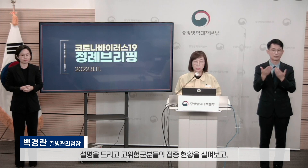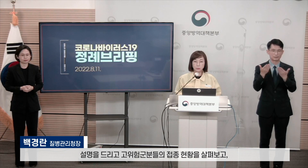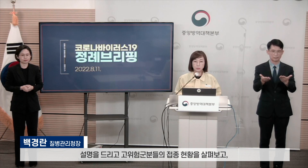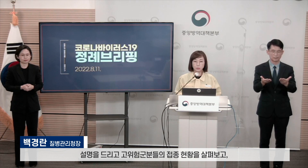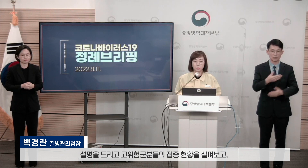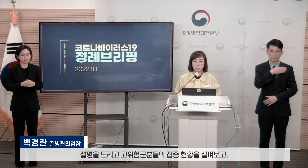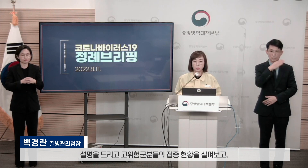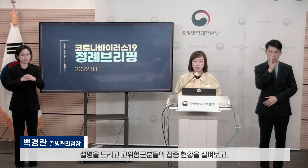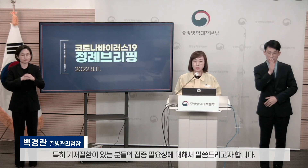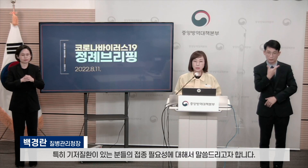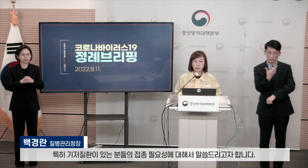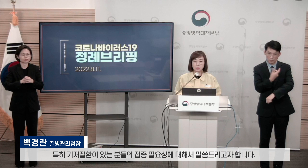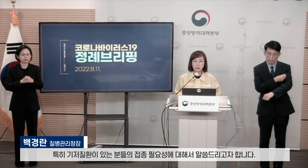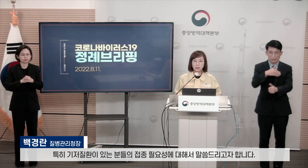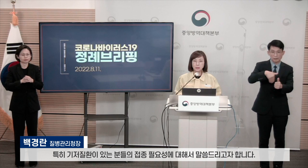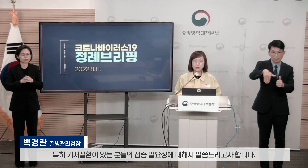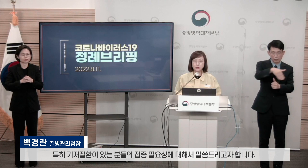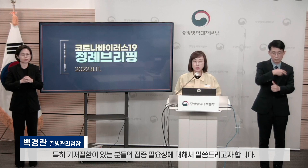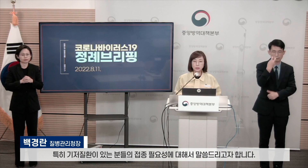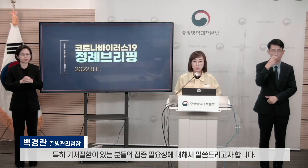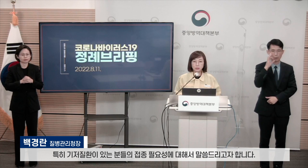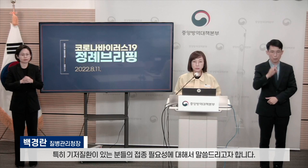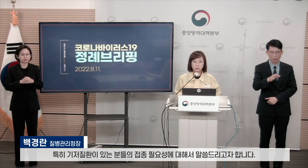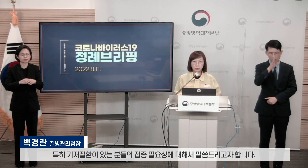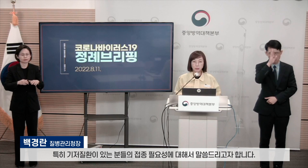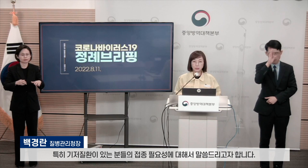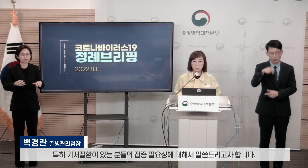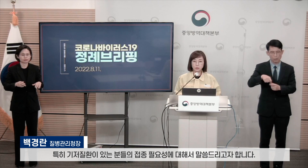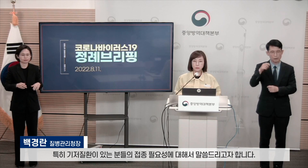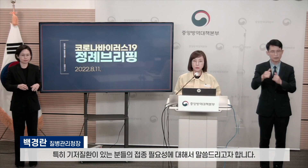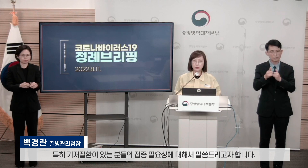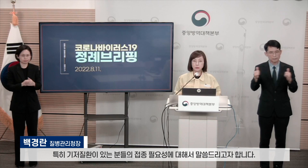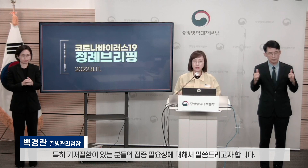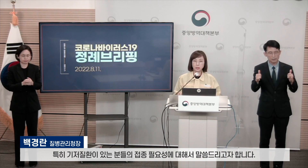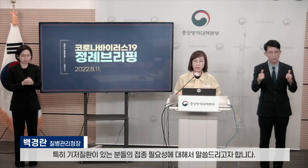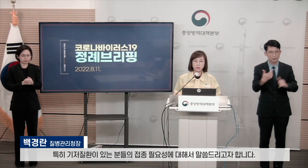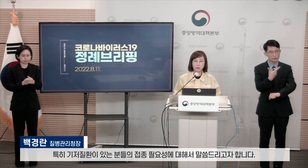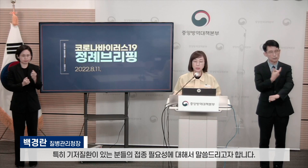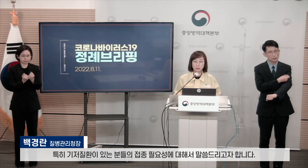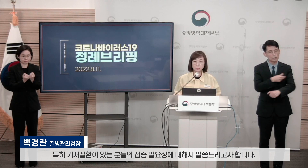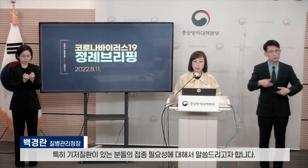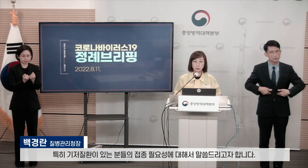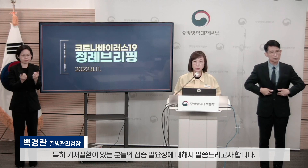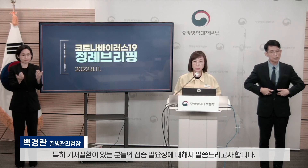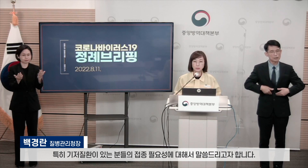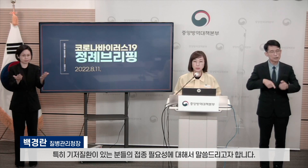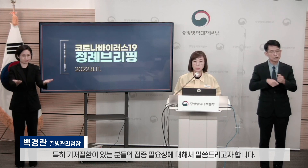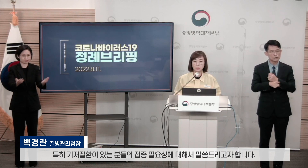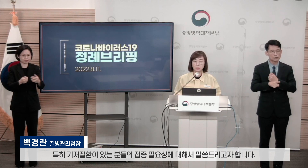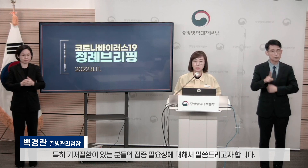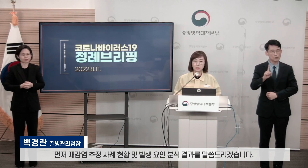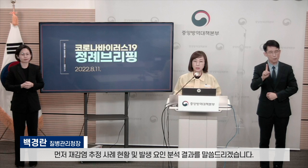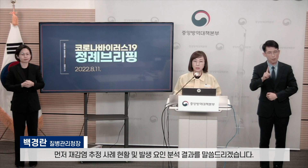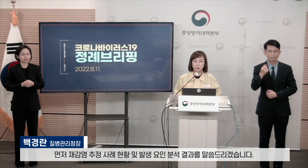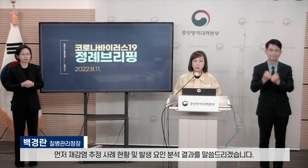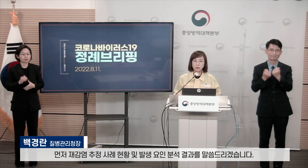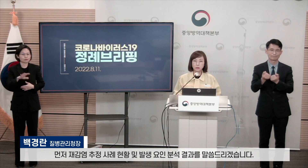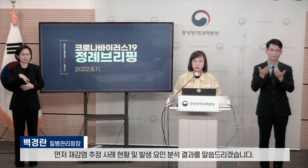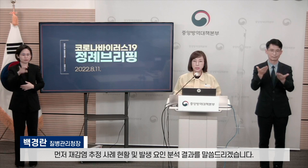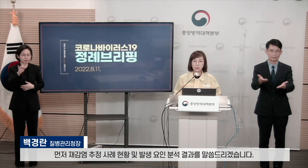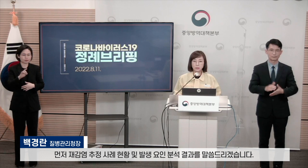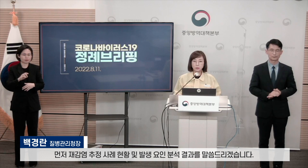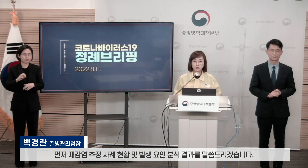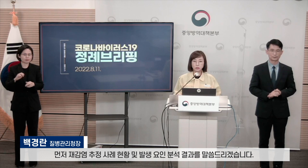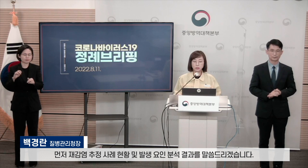현황을 살펴보고 특히 기저질환이 있는 분들의 접종 필요성에 대해서 말씀드리고자 합니다.